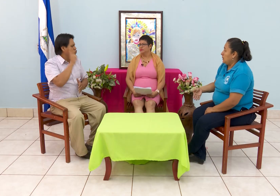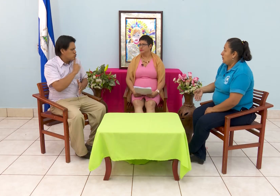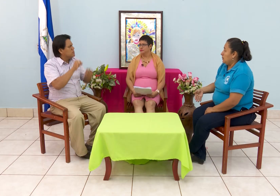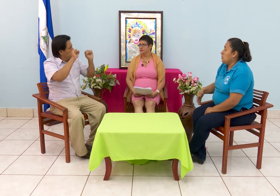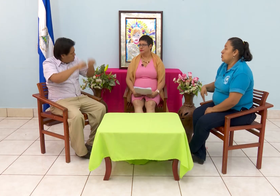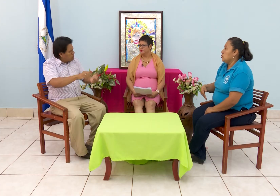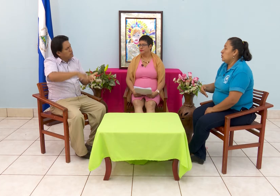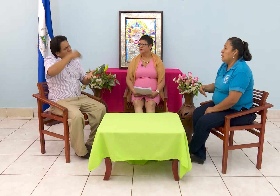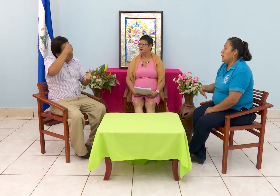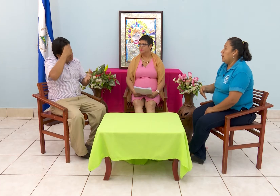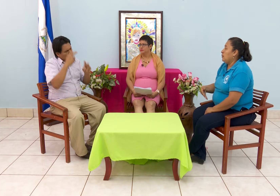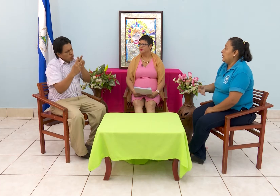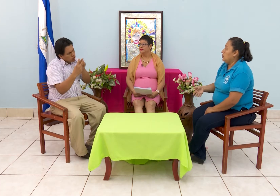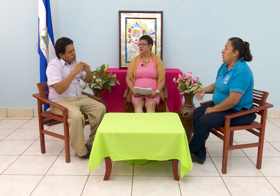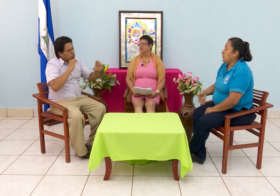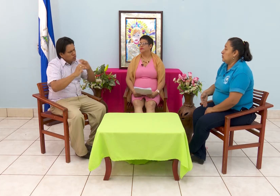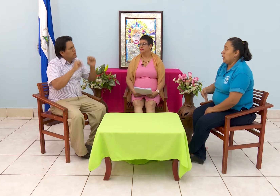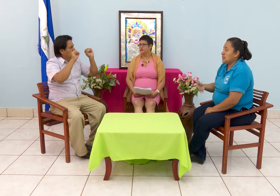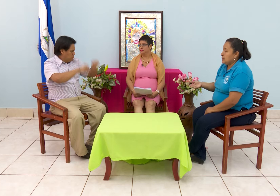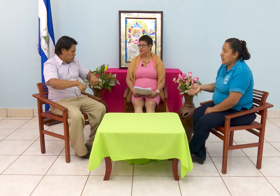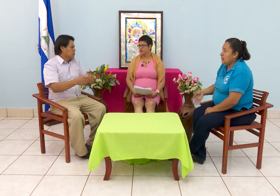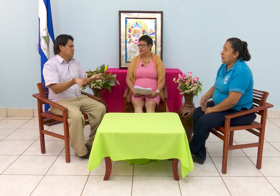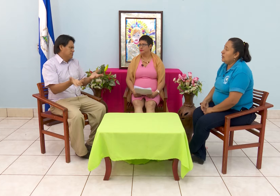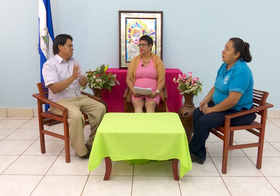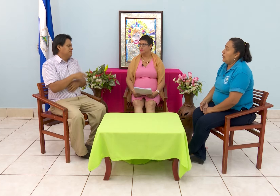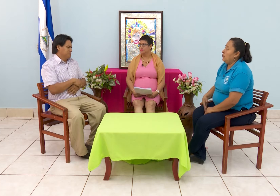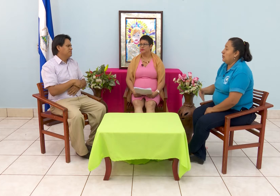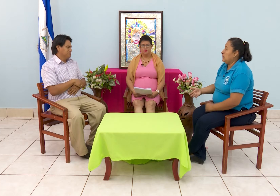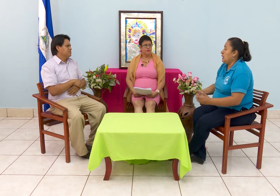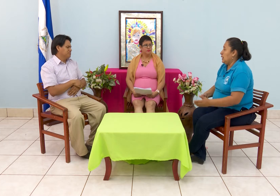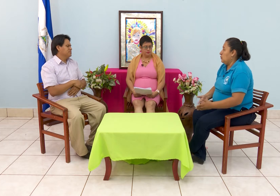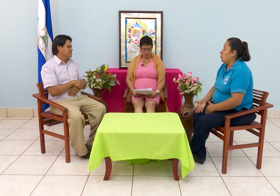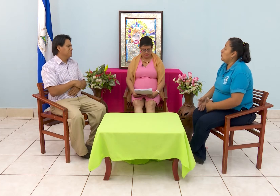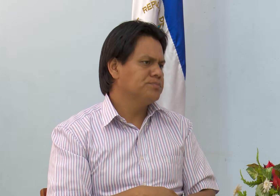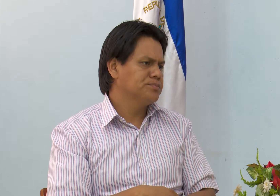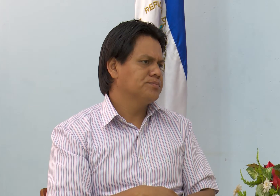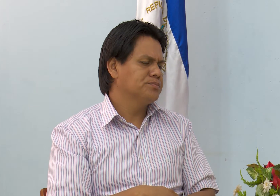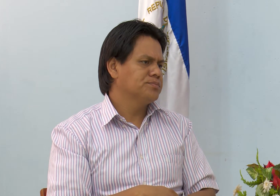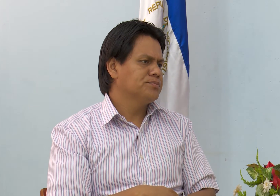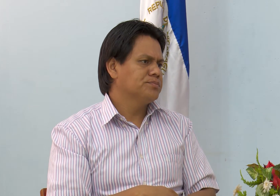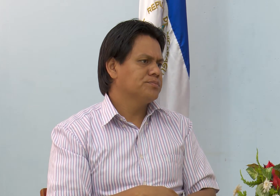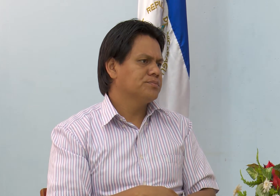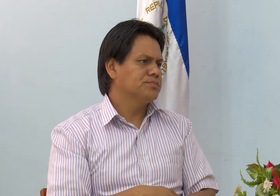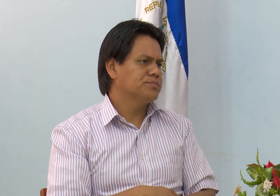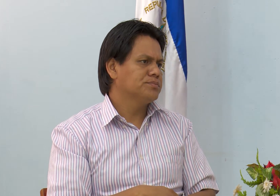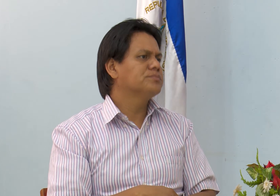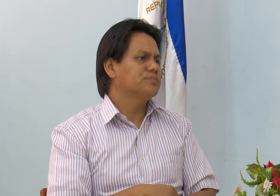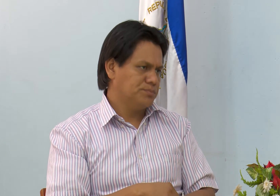el permiso, sino también apoyándome en necesidades que tengo para poderme trasladar a un otro, o también dentro de las mismas familias yo les doy el